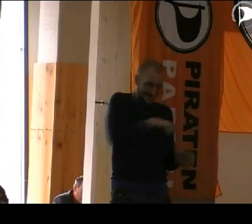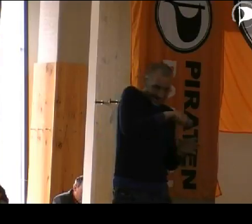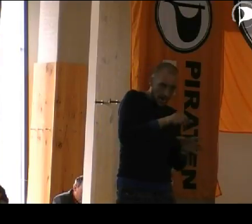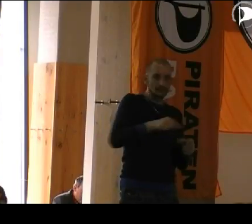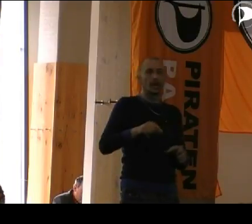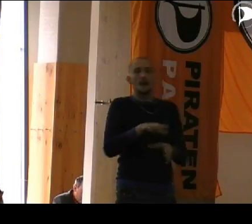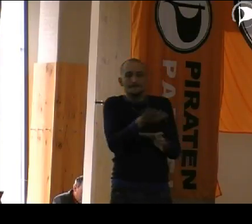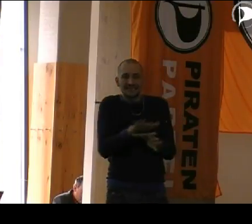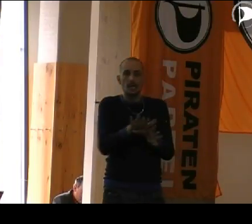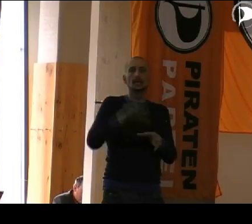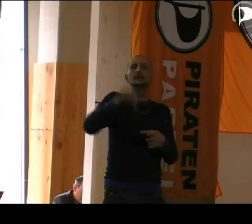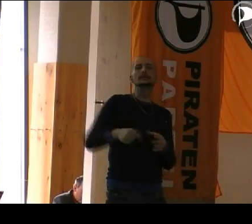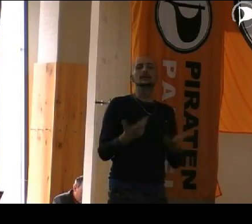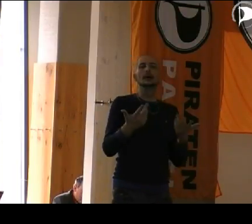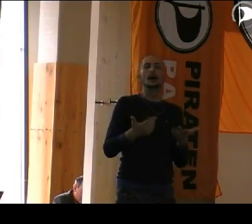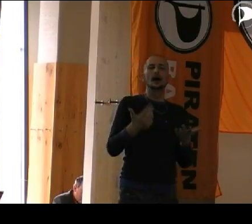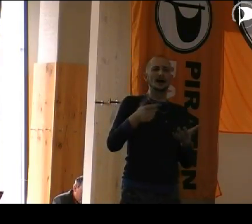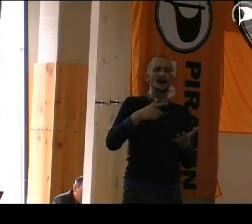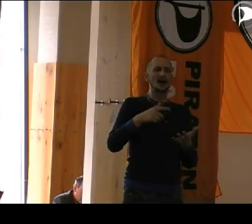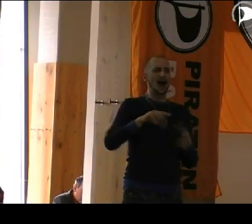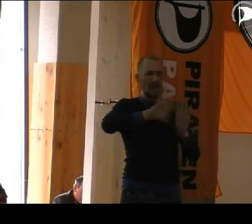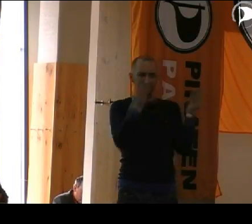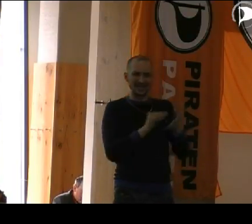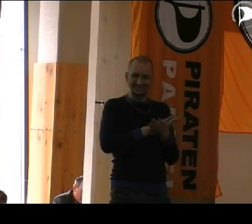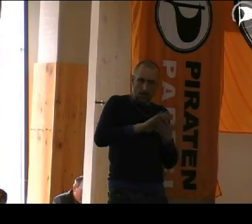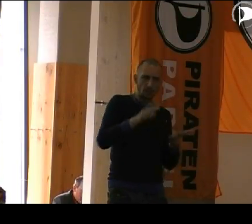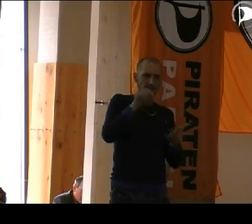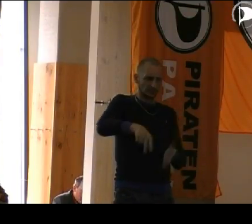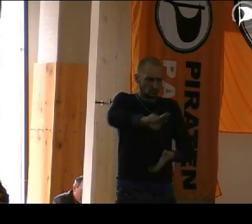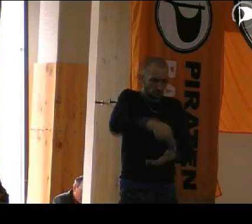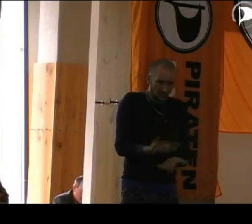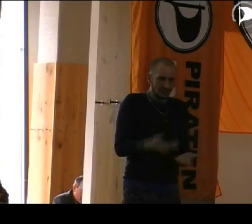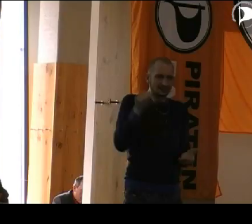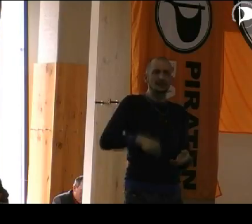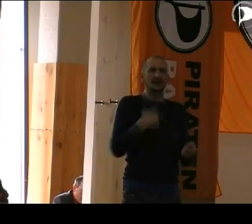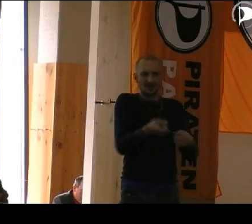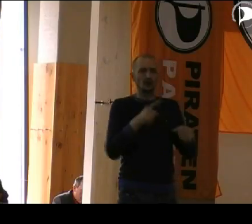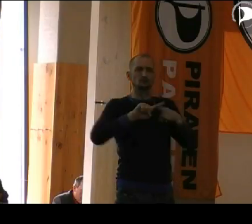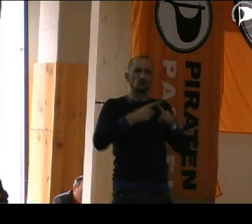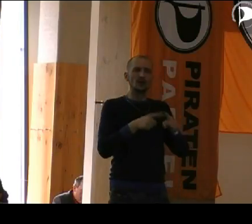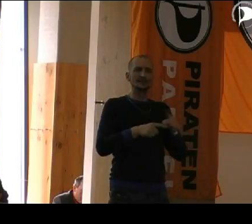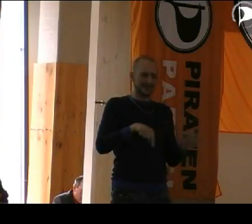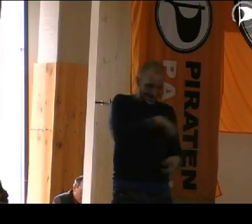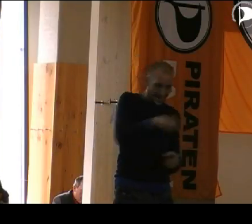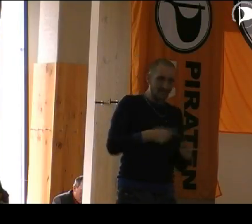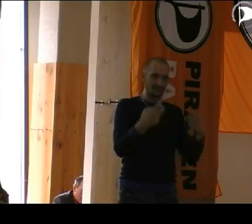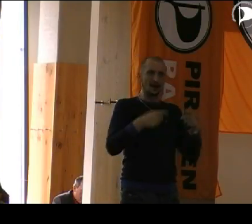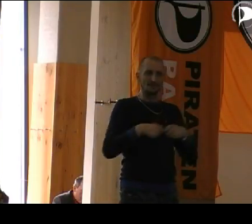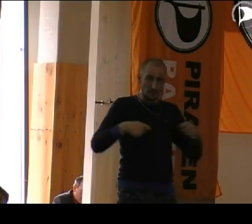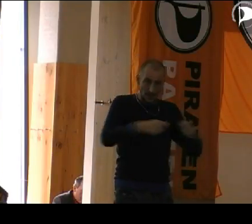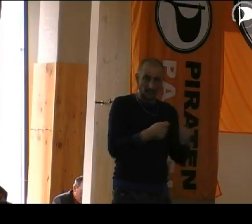halt die sache nicht sauber alles zurück stellt und wenn wir dann mehr verschulden kreisverbände haben wir eigentlich ist keine große